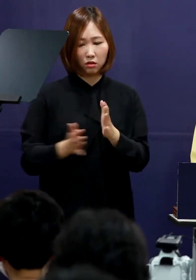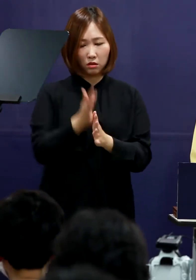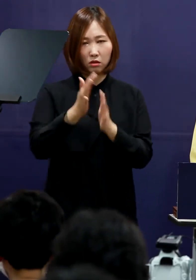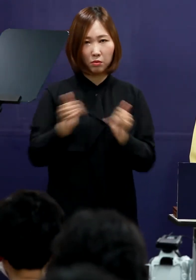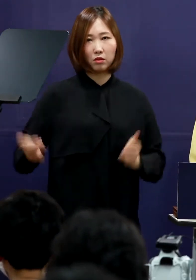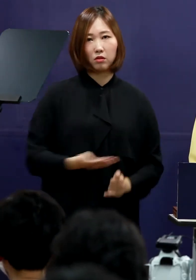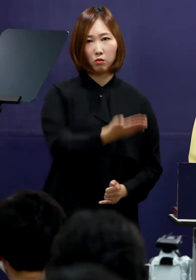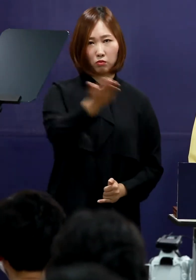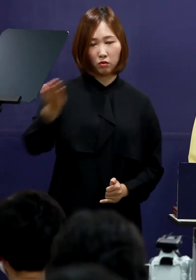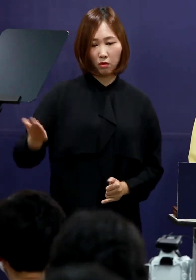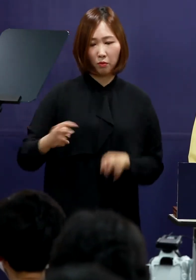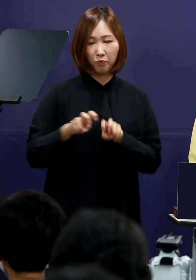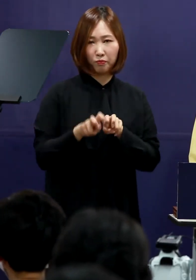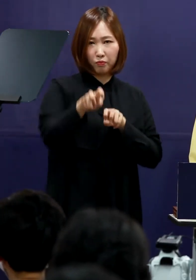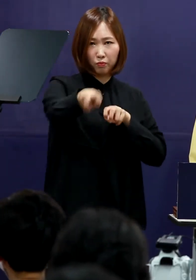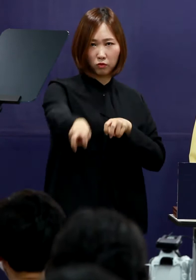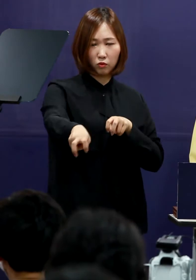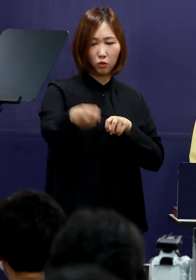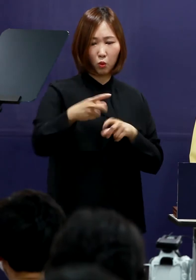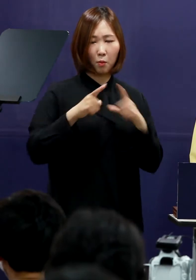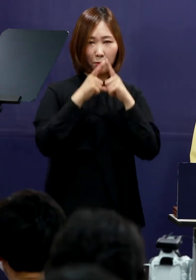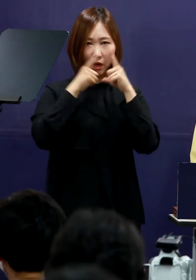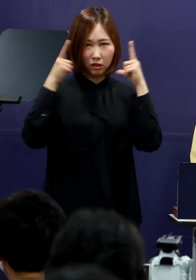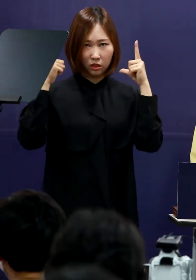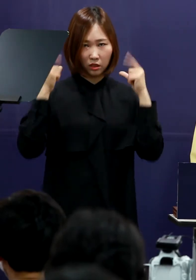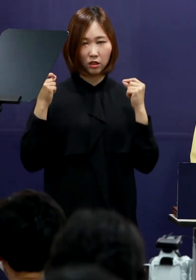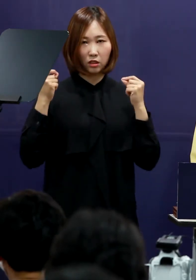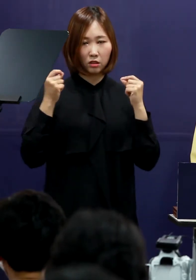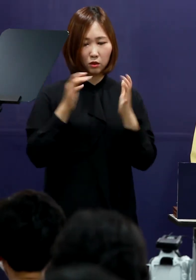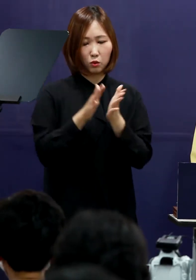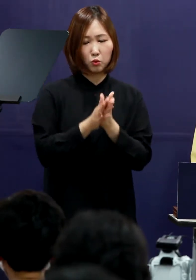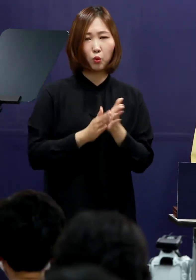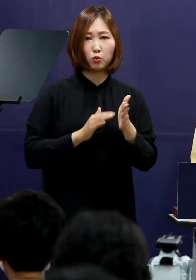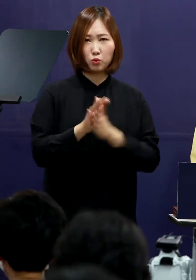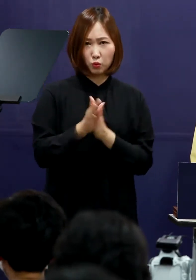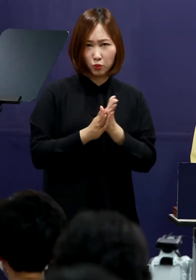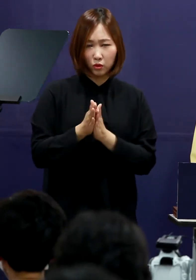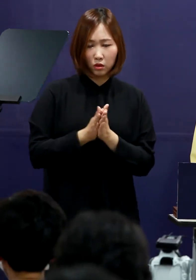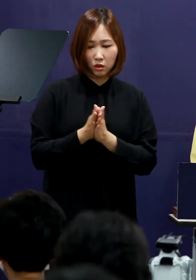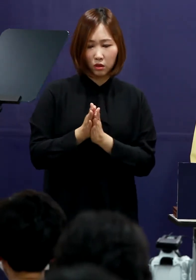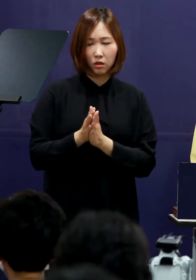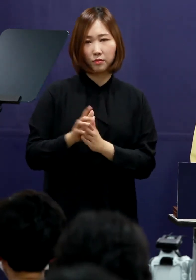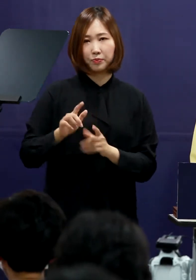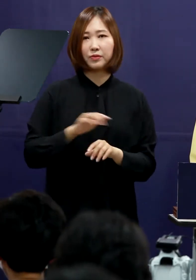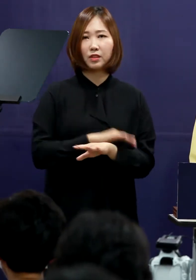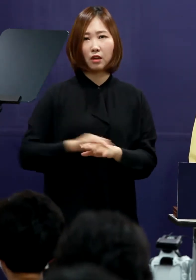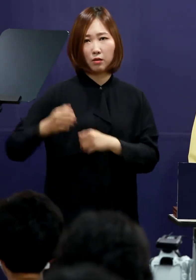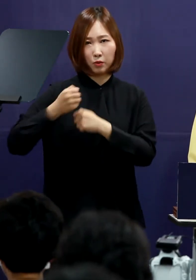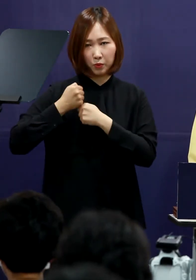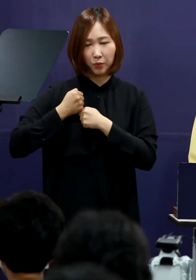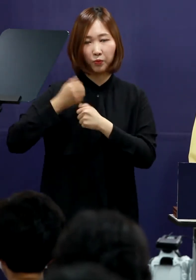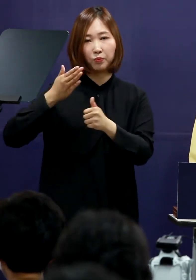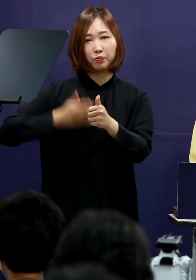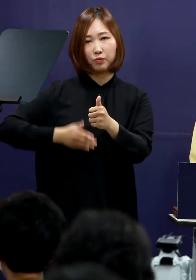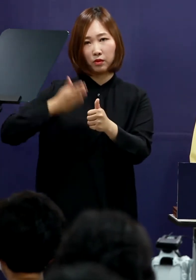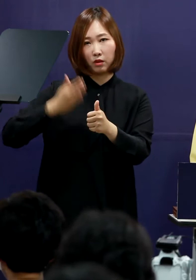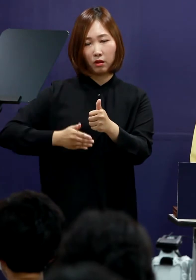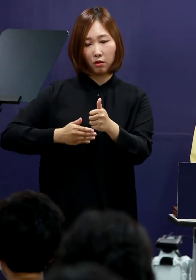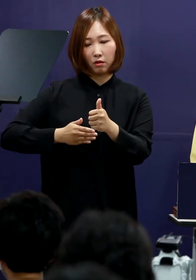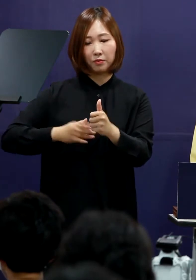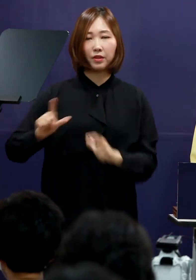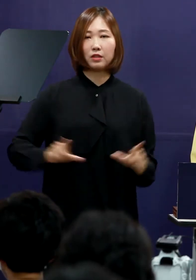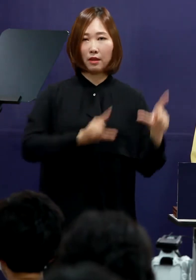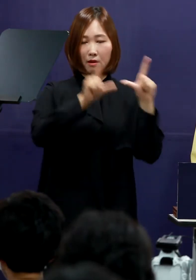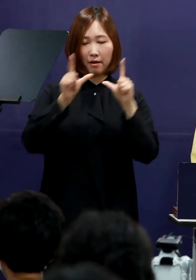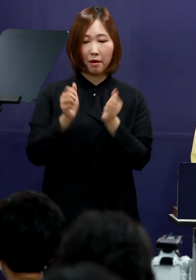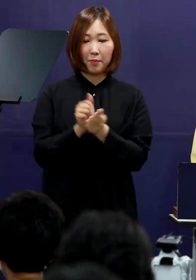평소에 거리두기, 마스크 착용, 손 씻기 등을 일상생활의 한 부분으로 여기고 생활 방역에